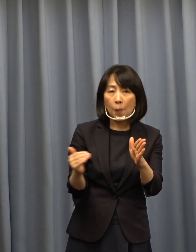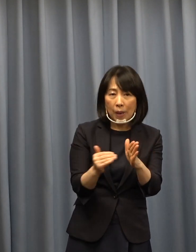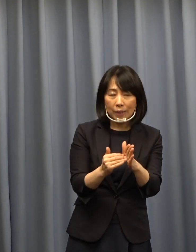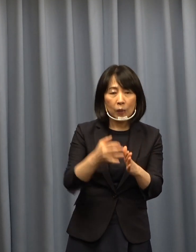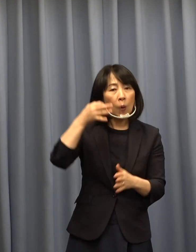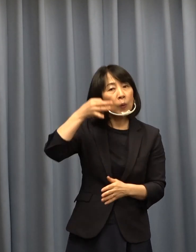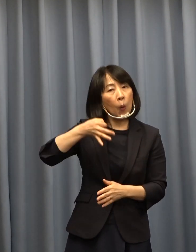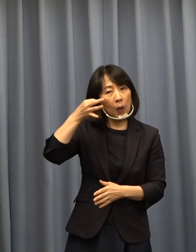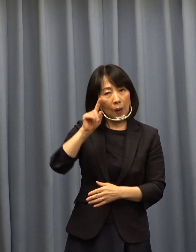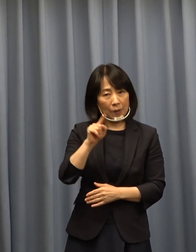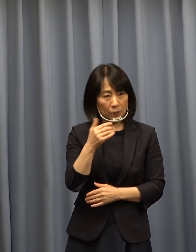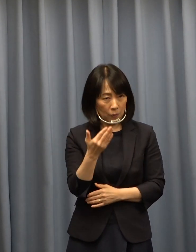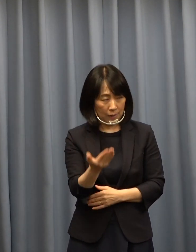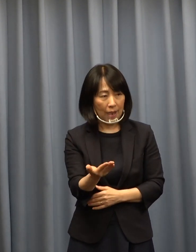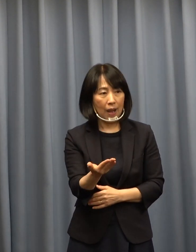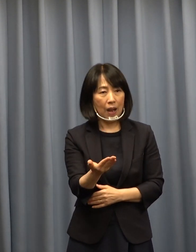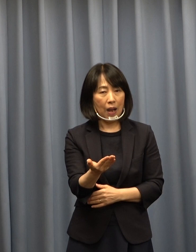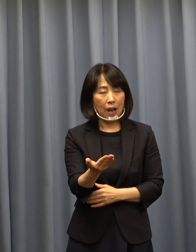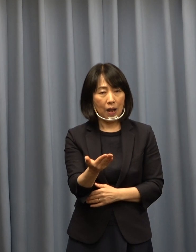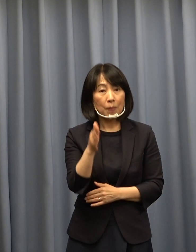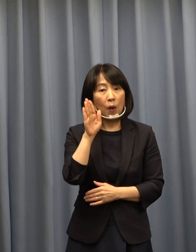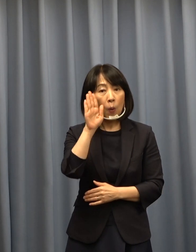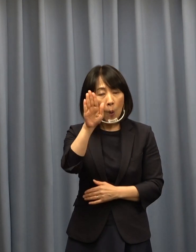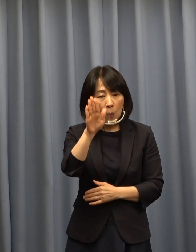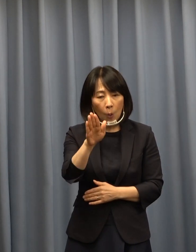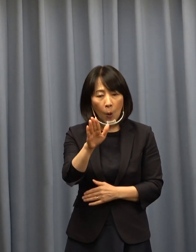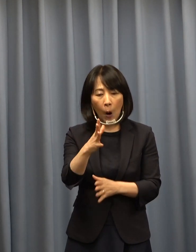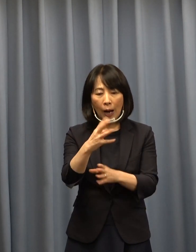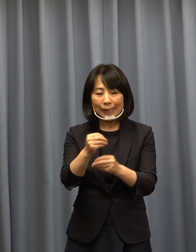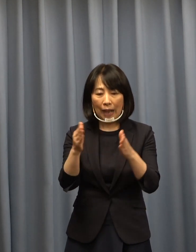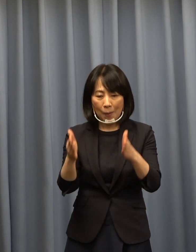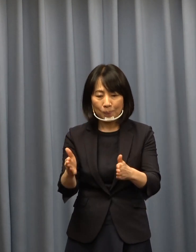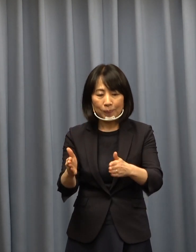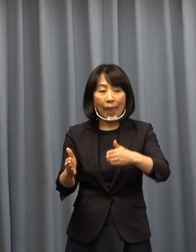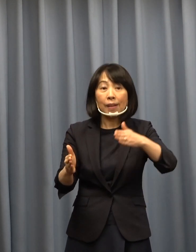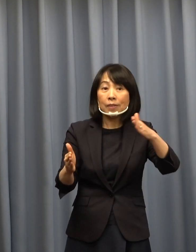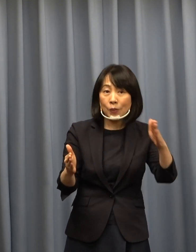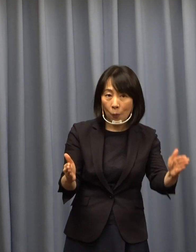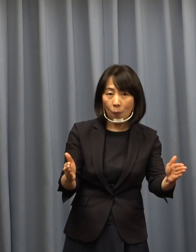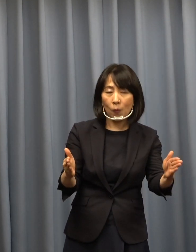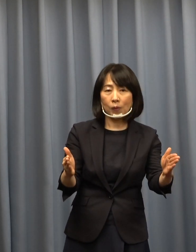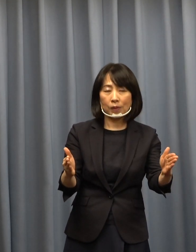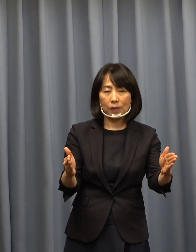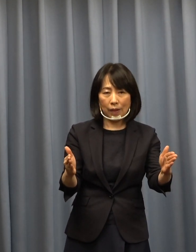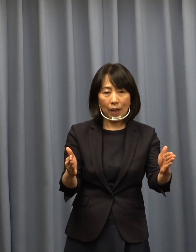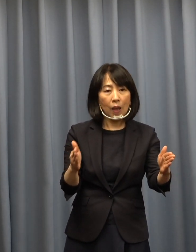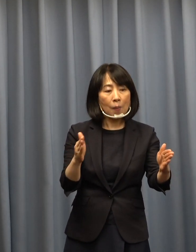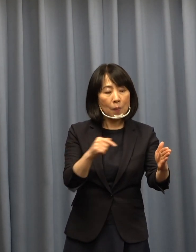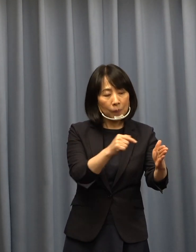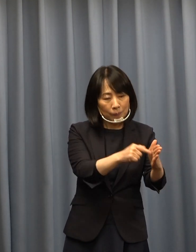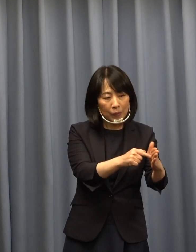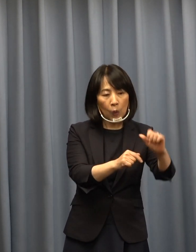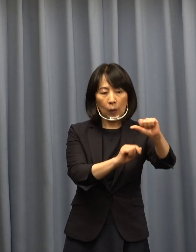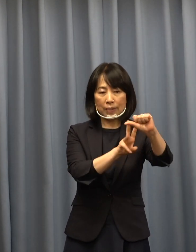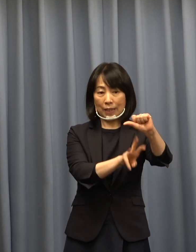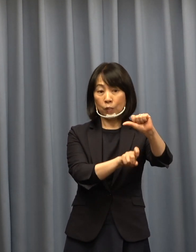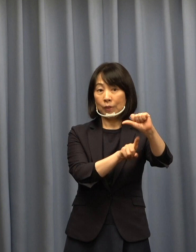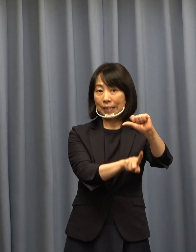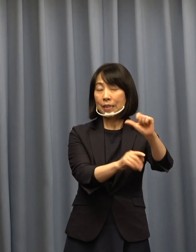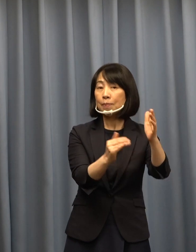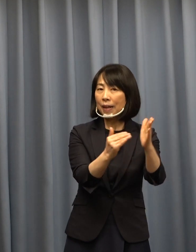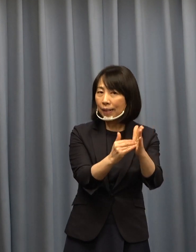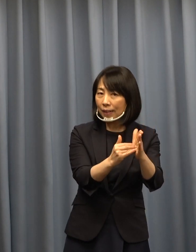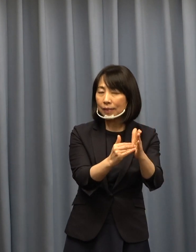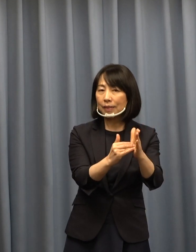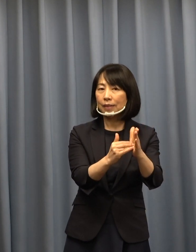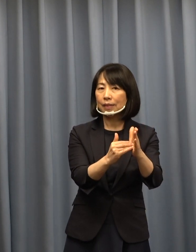あと措置を延長するということで、同じ内容で延長するということですけど、それで5月31日までの感染状況をどれだけ